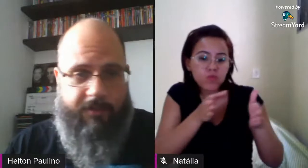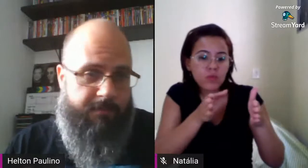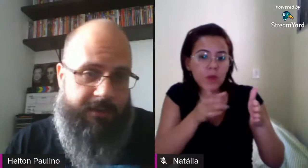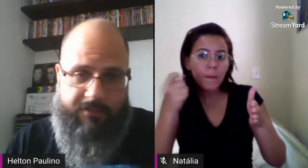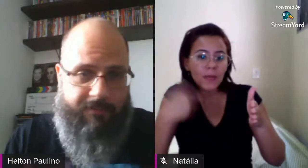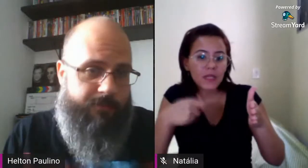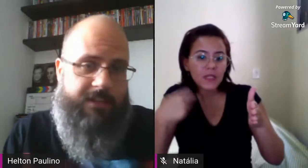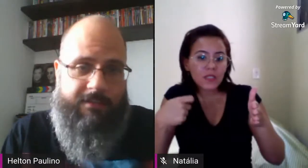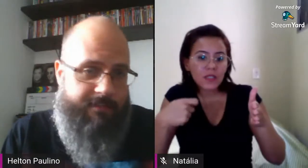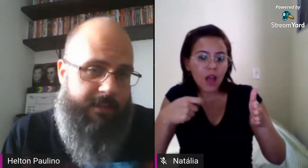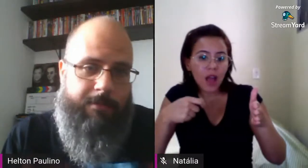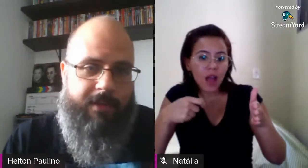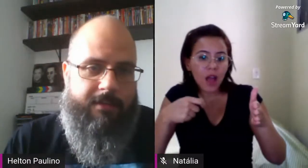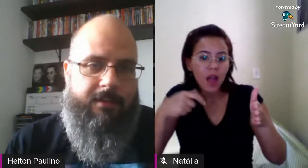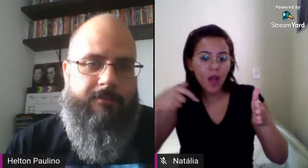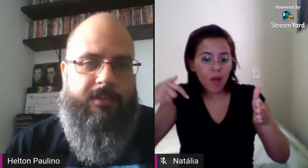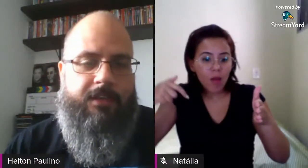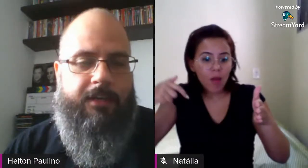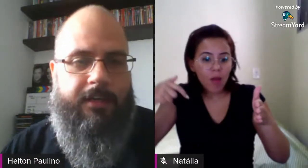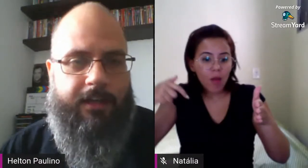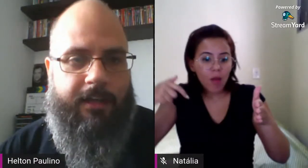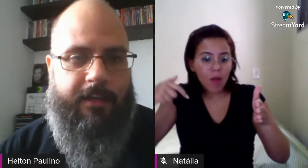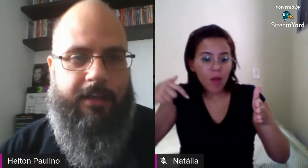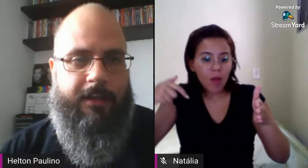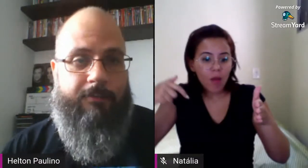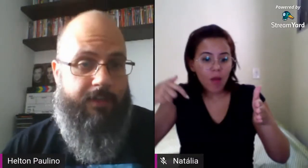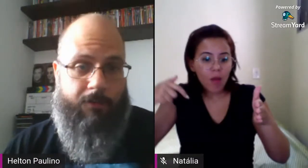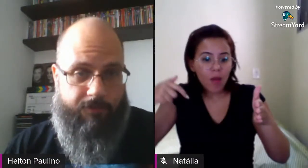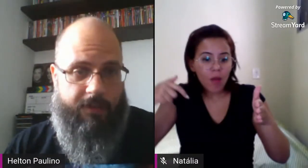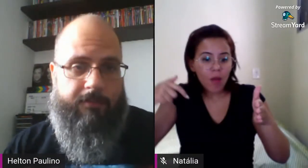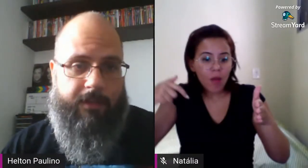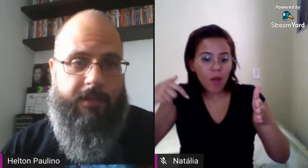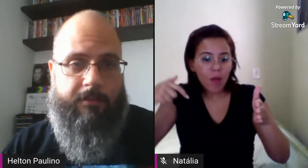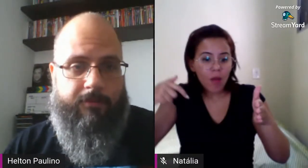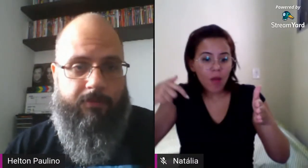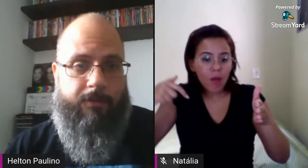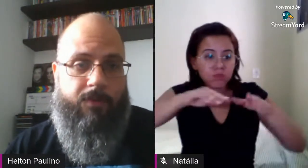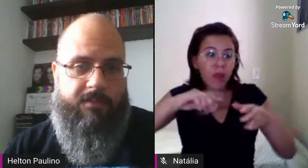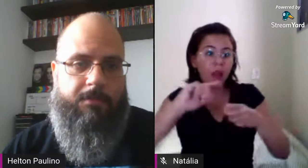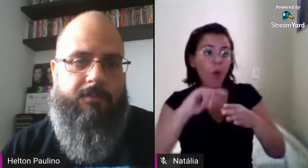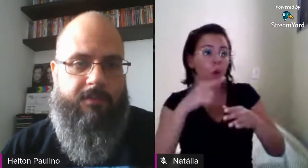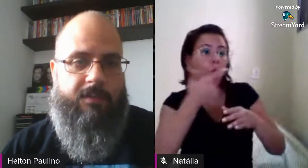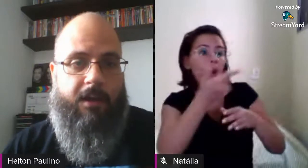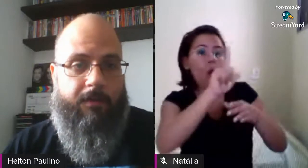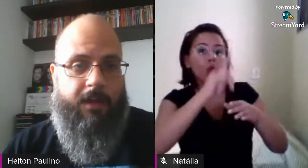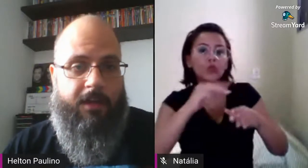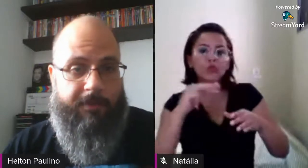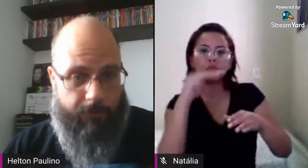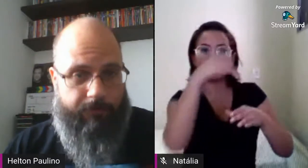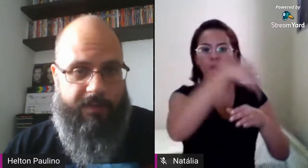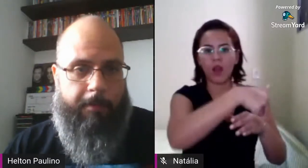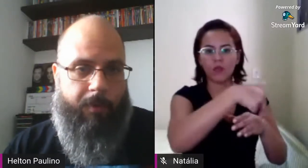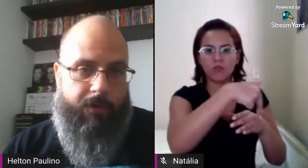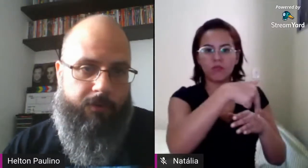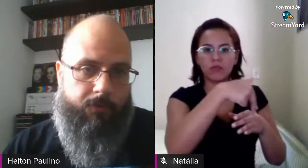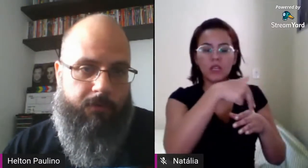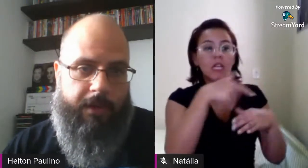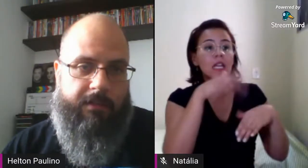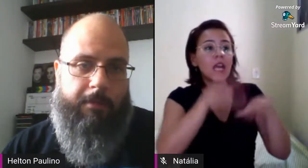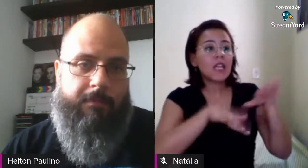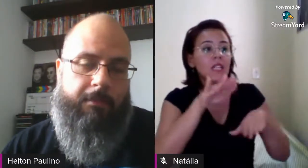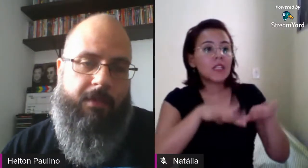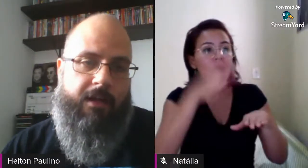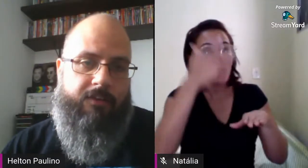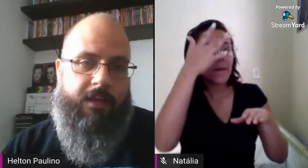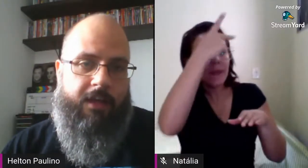para outras margens que você necessariamente não tinha noção, né? não tinha conhecimento inicial. Mas quando você aporta do outro